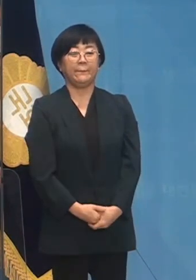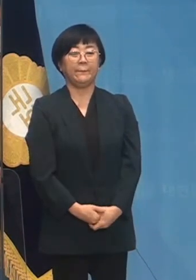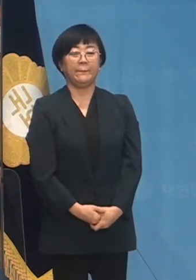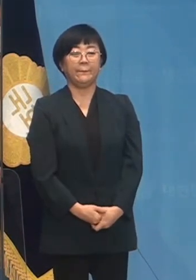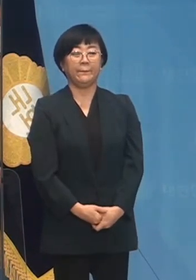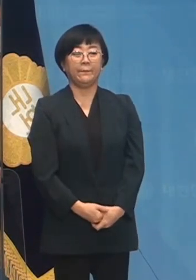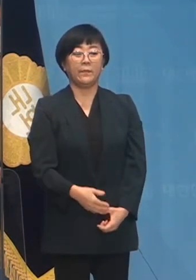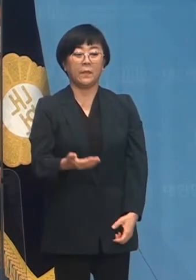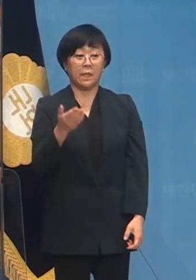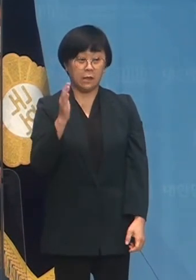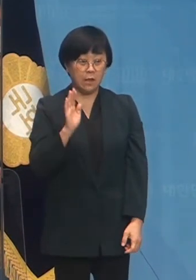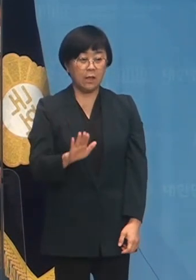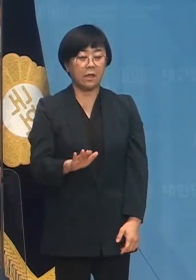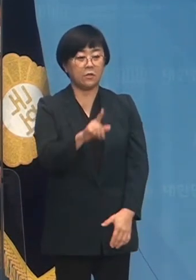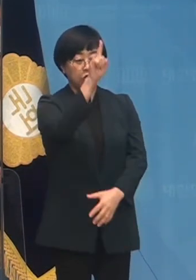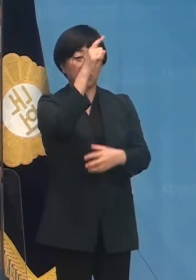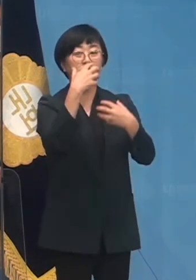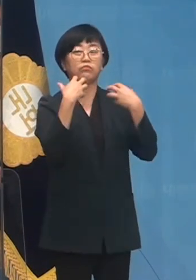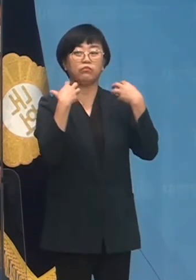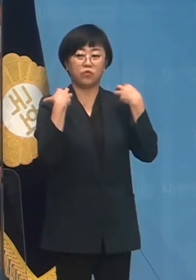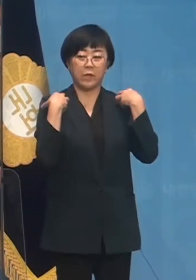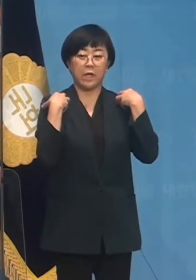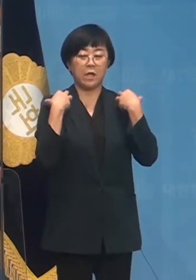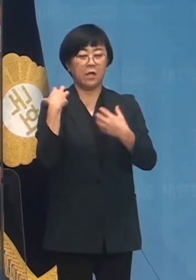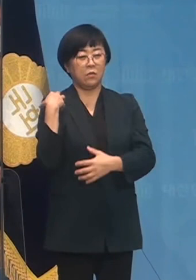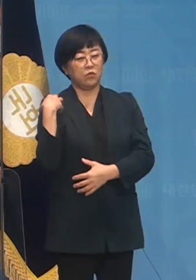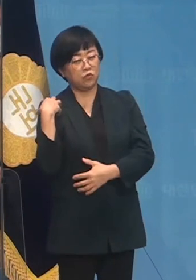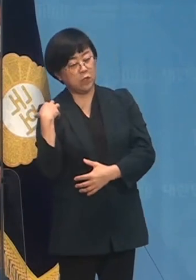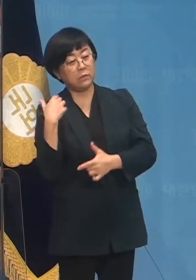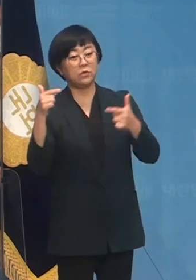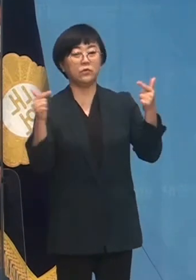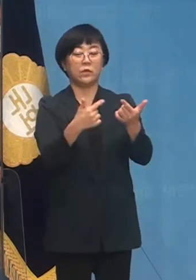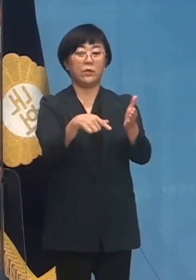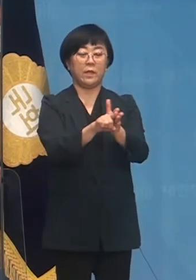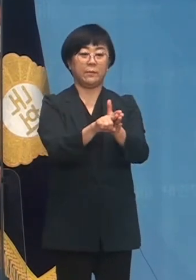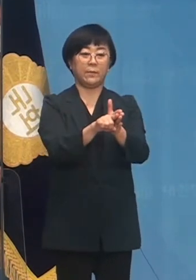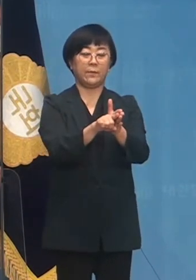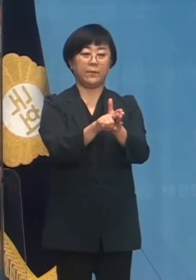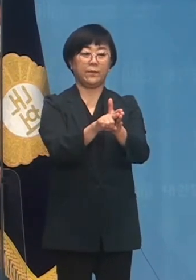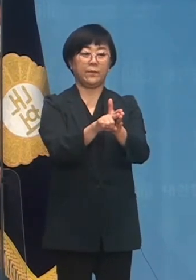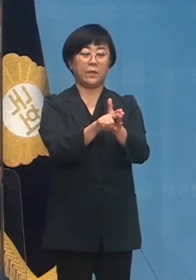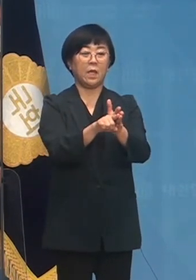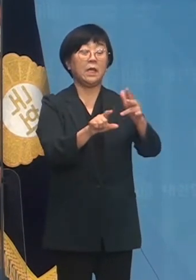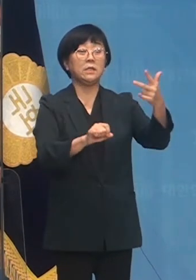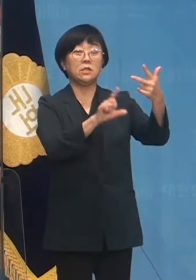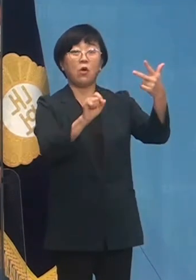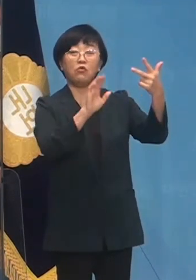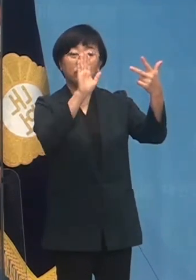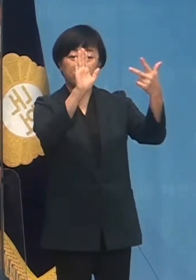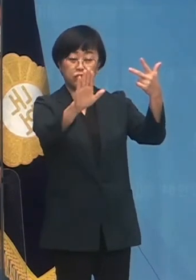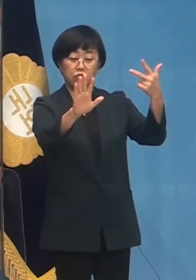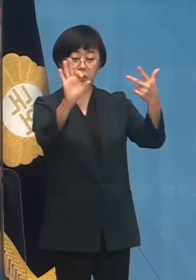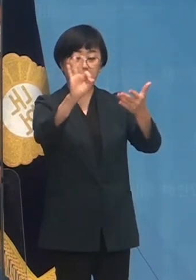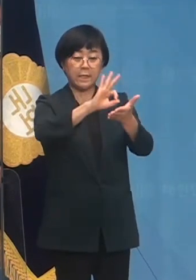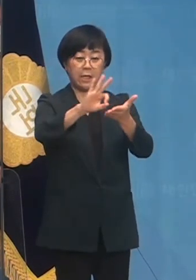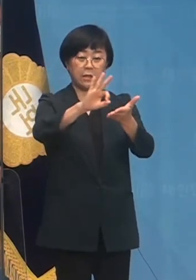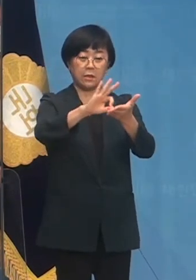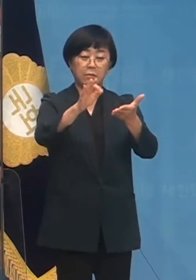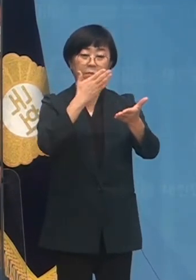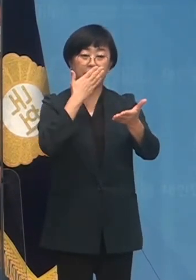그러나 정부의 부담을 줄여주기 위해서는 하반기 예산 집행의 권한을 가지게